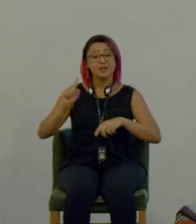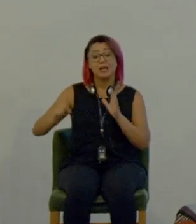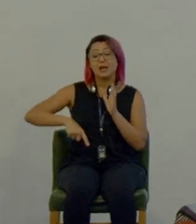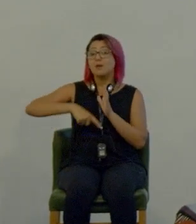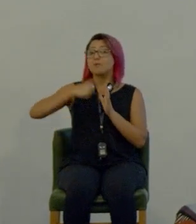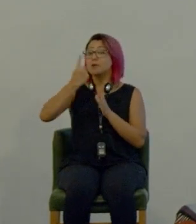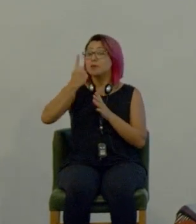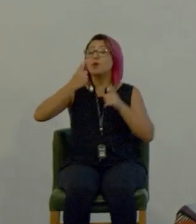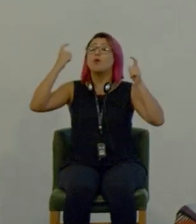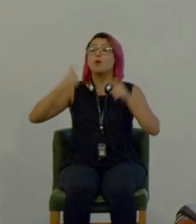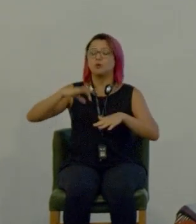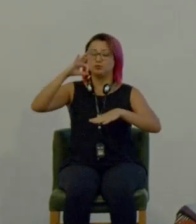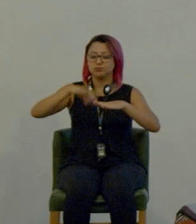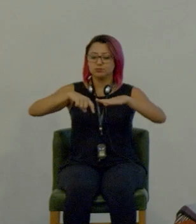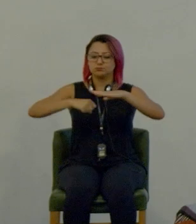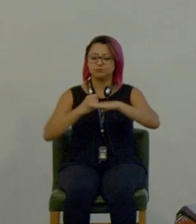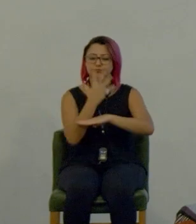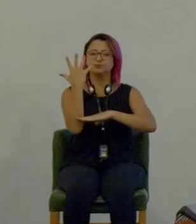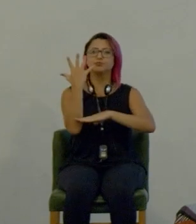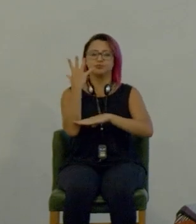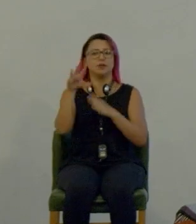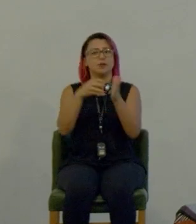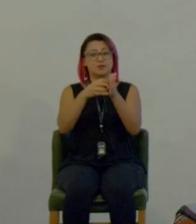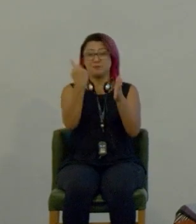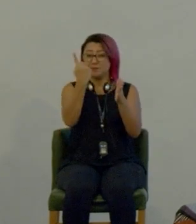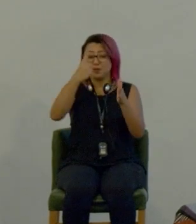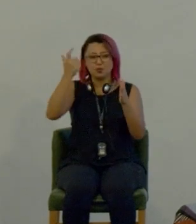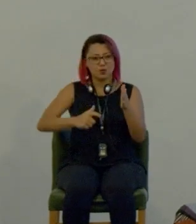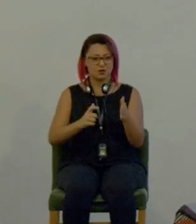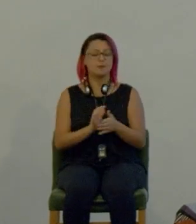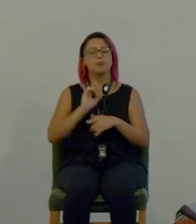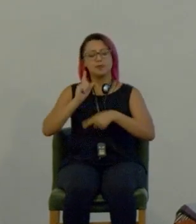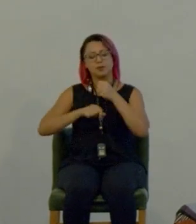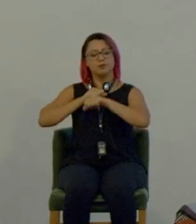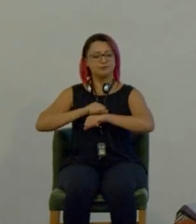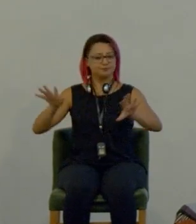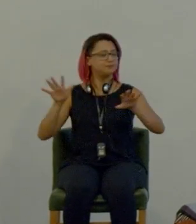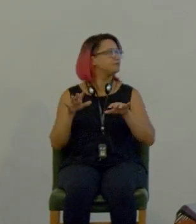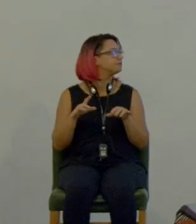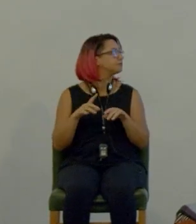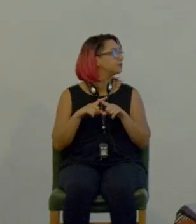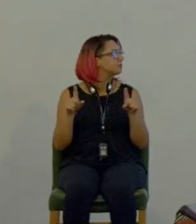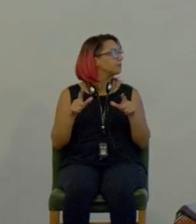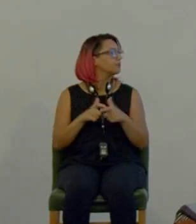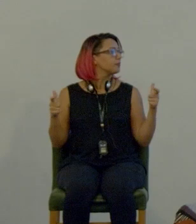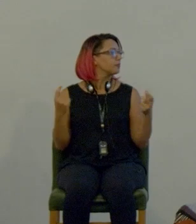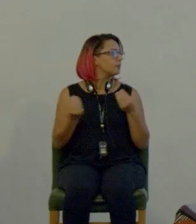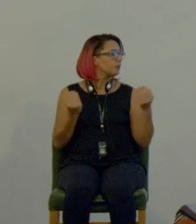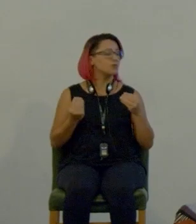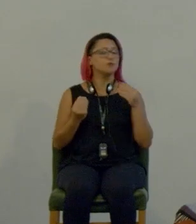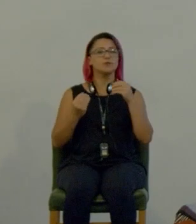Amazônia. E se a gente olhar para essa lista de plantas, a gente vai ver o quê? Que a maioria delas são árvores ou arbustos, ou